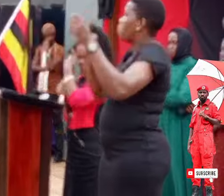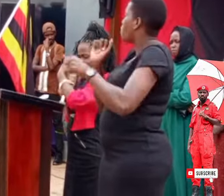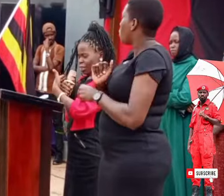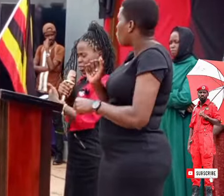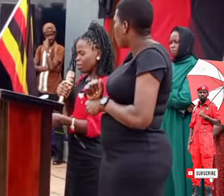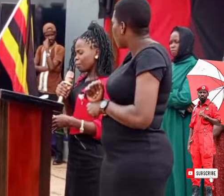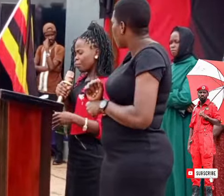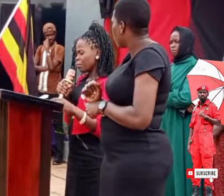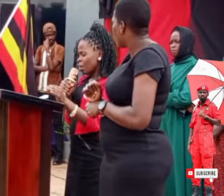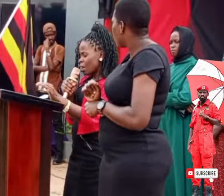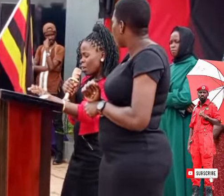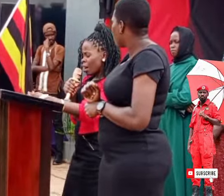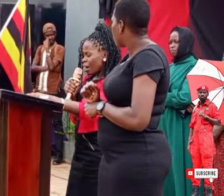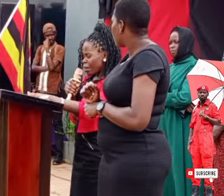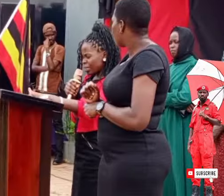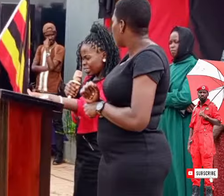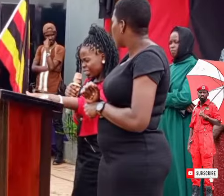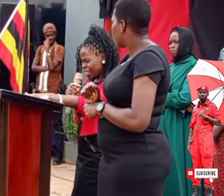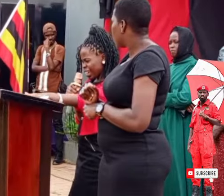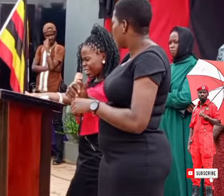kukola kati